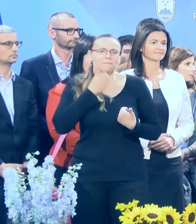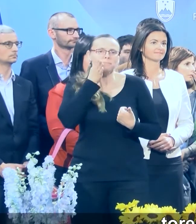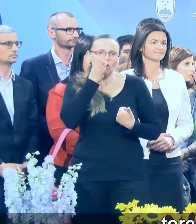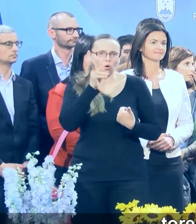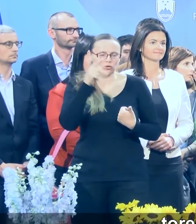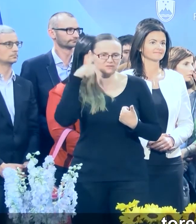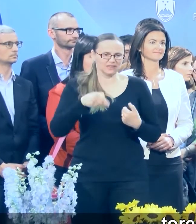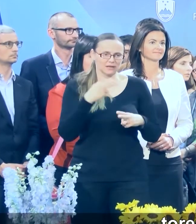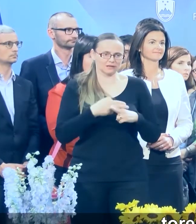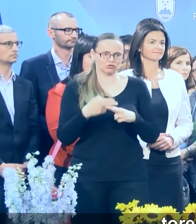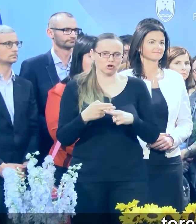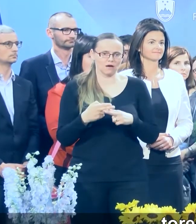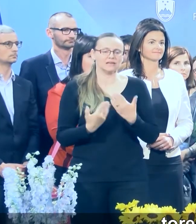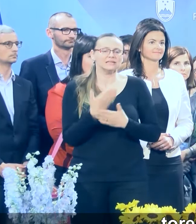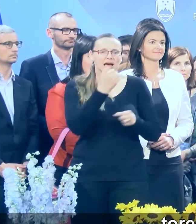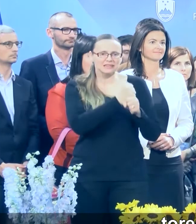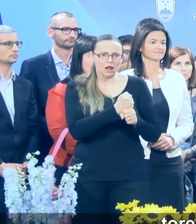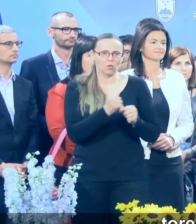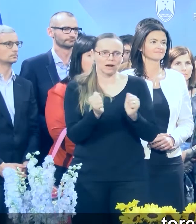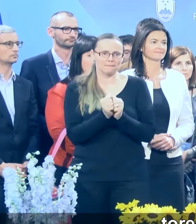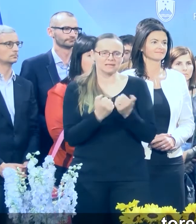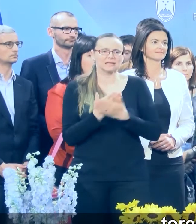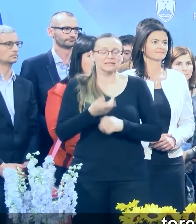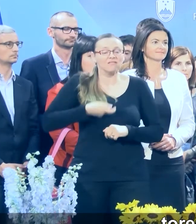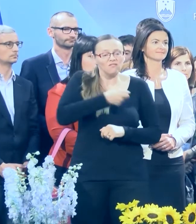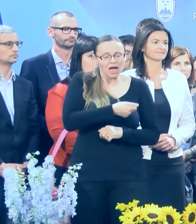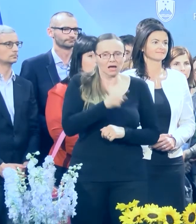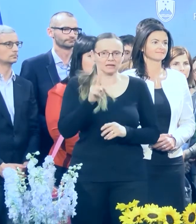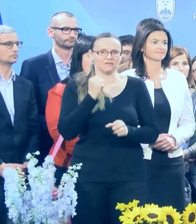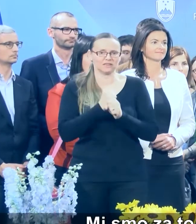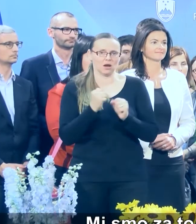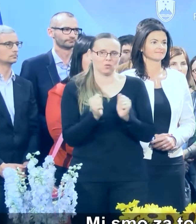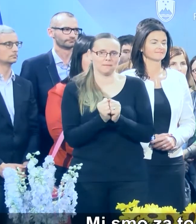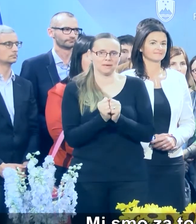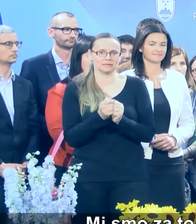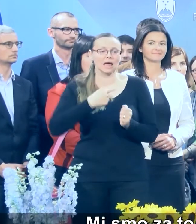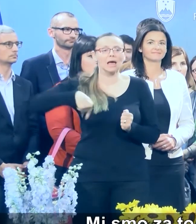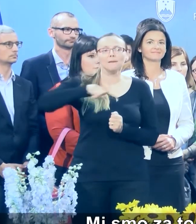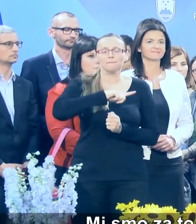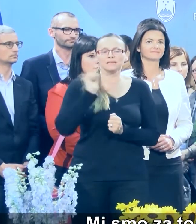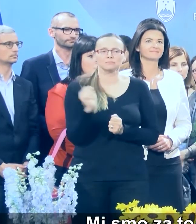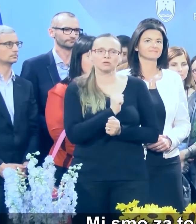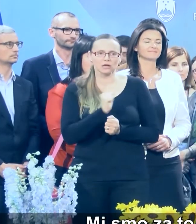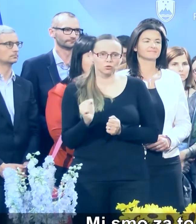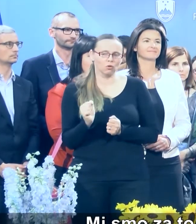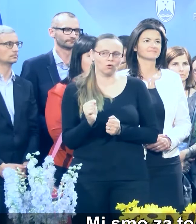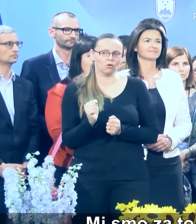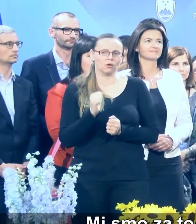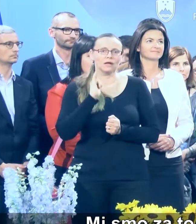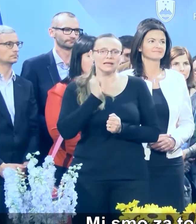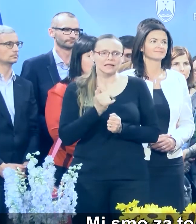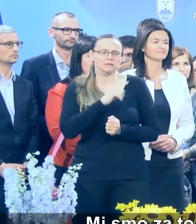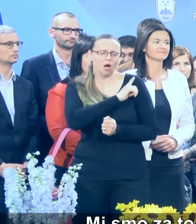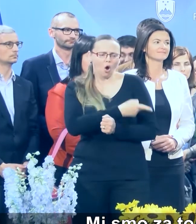državi, torej za delovna mesta, za vlaganje v delovna mesta. Mi smo za to, da se